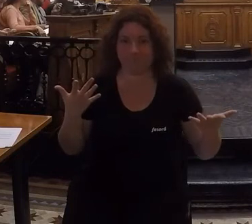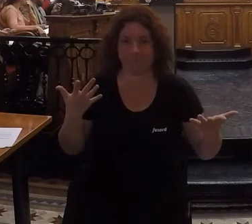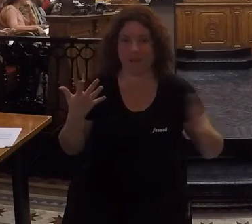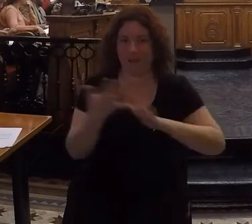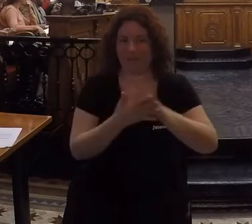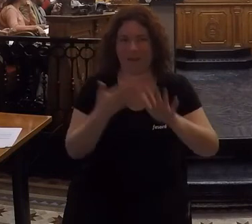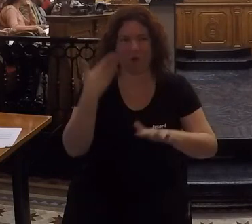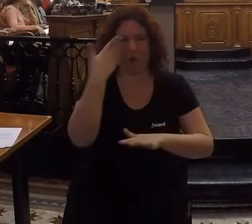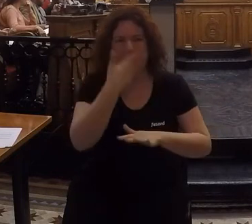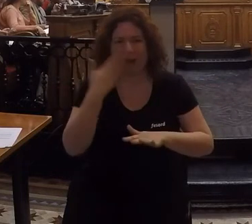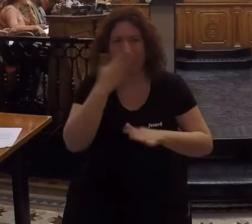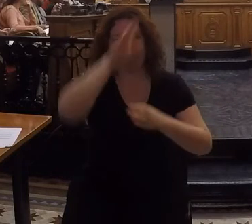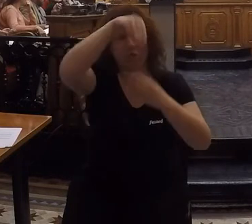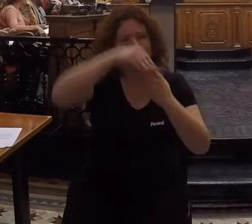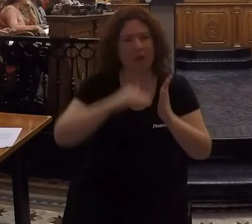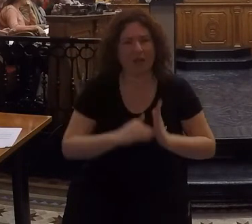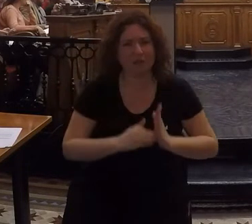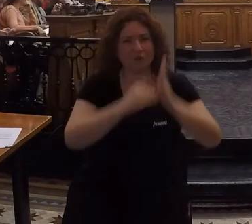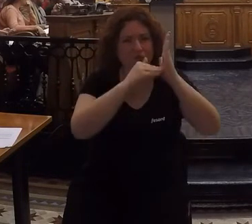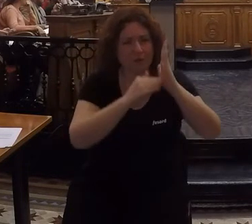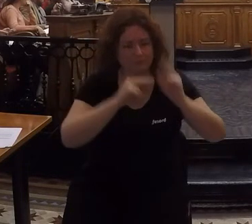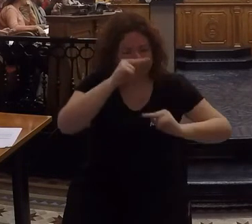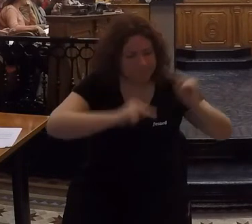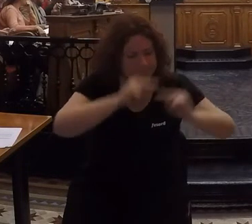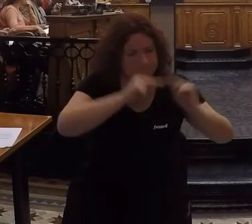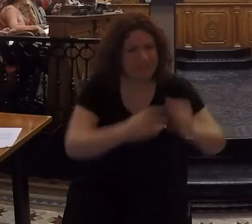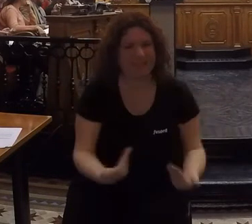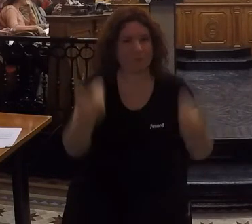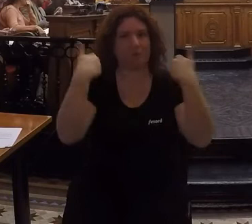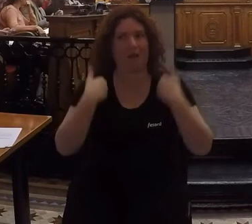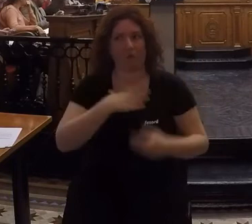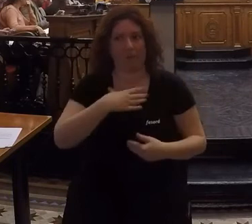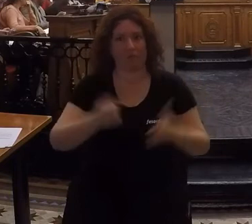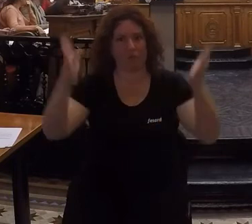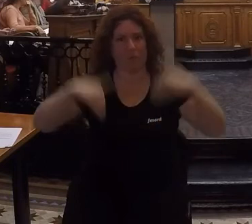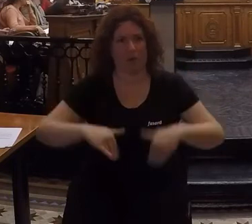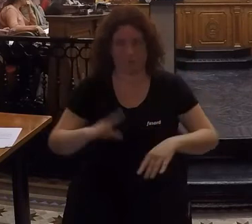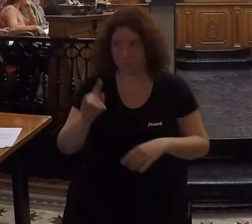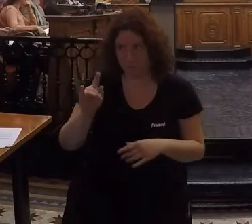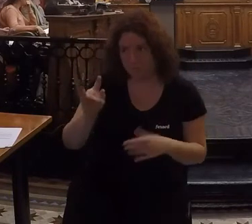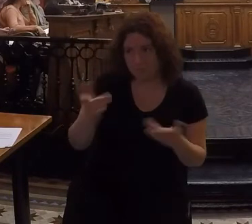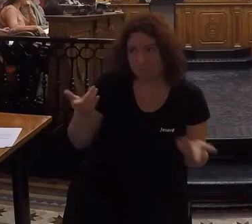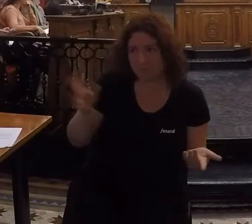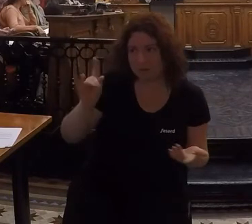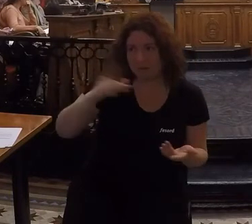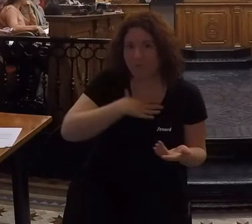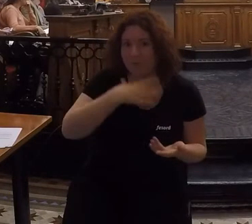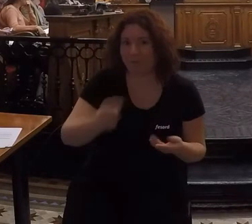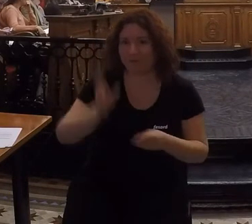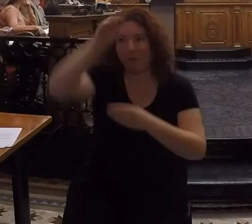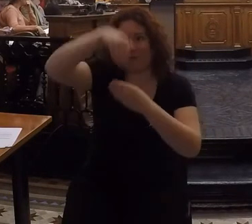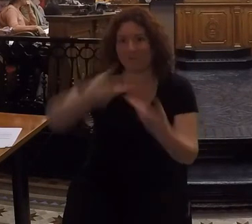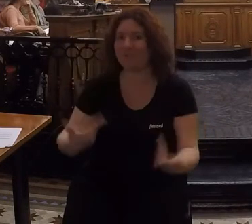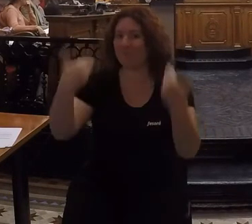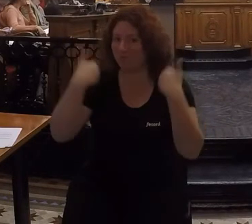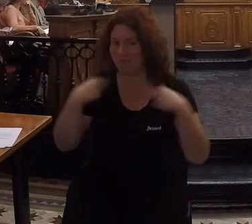colegios, que los ascensores del colegio no depende del ayuntamiento. Pues mire, sí que depende del ayuntamiento, sí que depende. Así que, por favor,